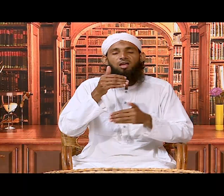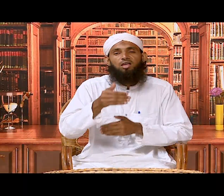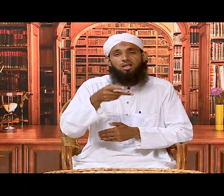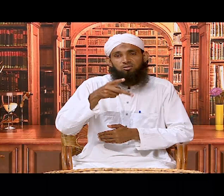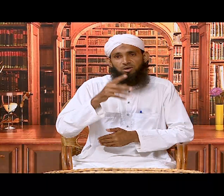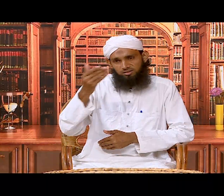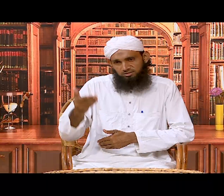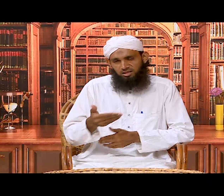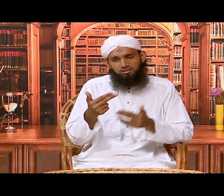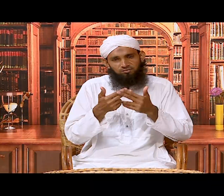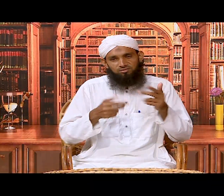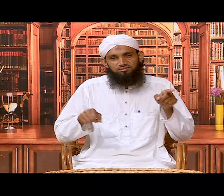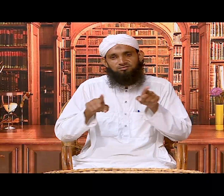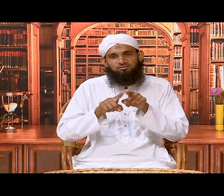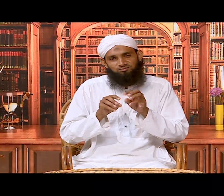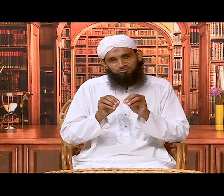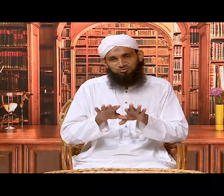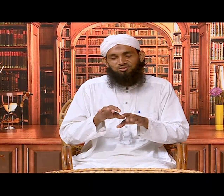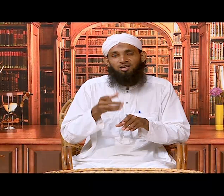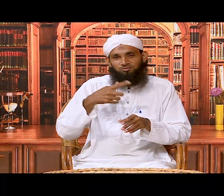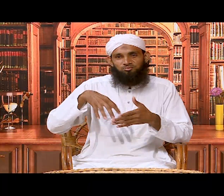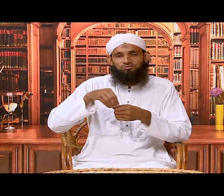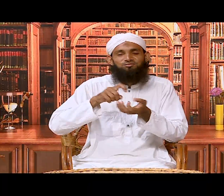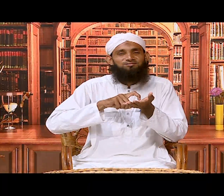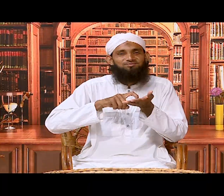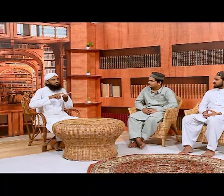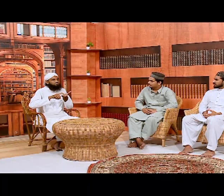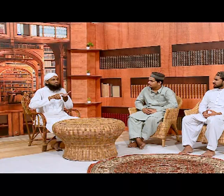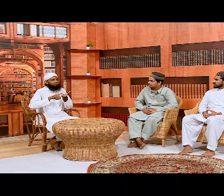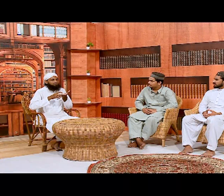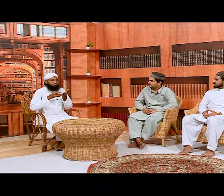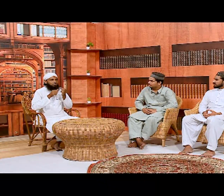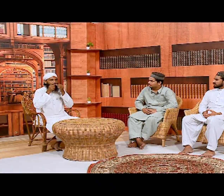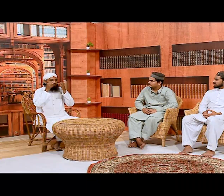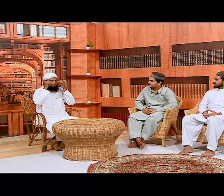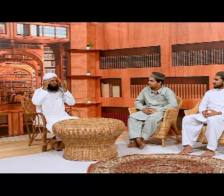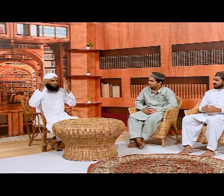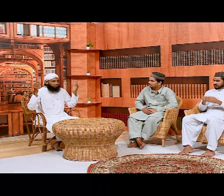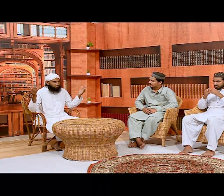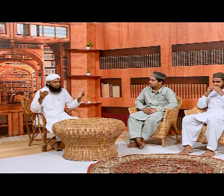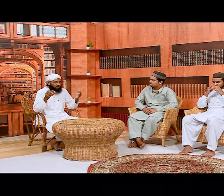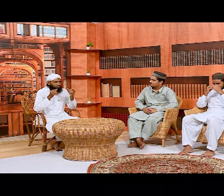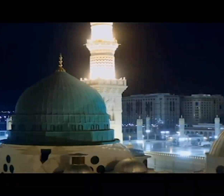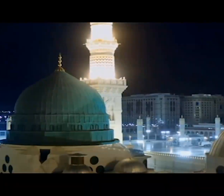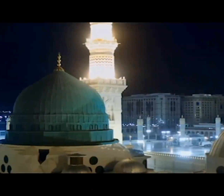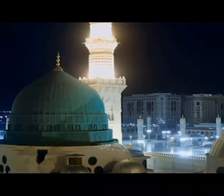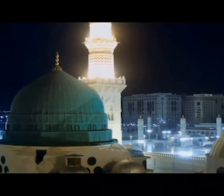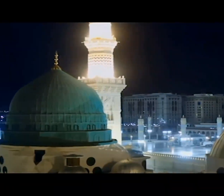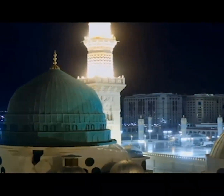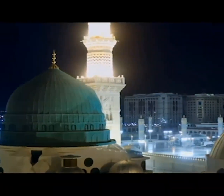واقعے اور سبق کے ساتھ حاضر ہوں گے، تب تک کے لیے اجازت دیجیے۔ صلو علی الحبیب صلی اللہ علی محمد صلی اللہ